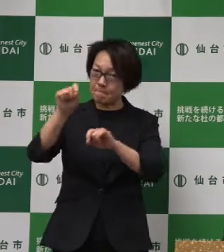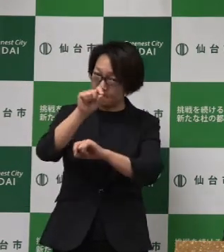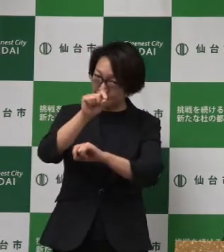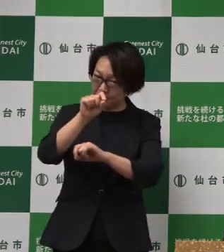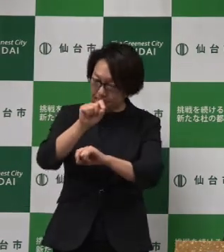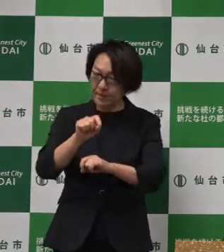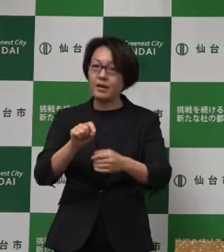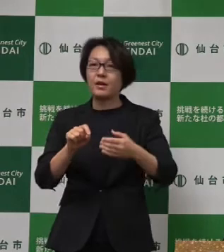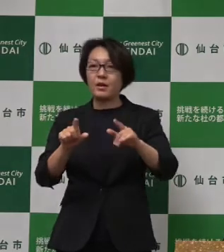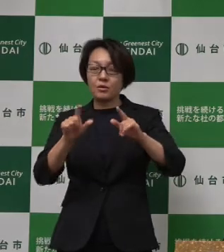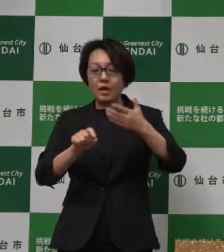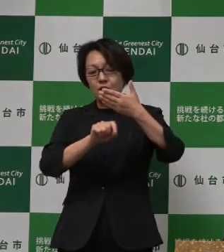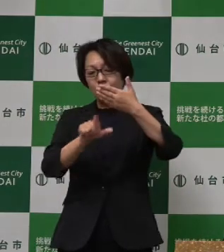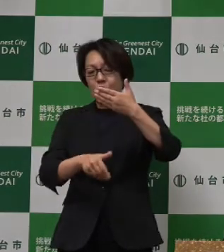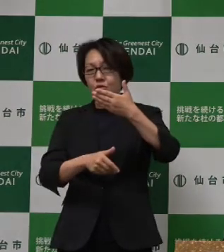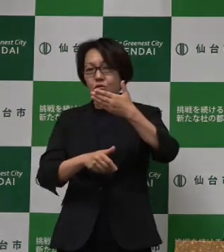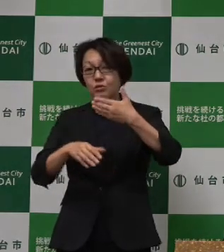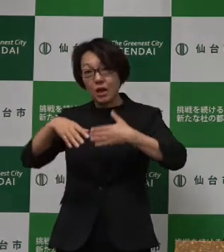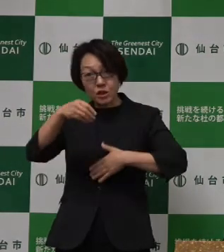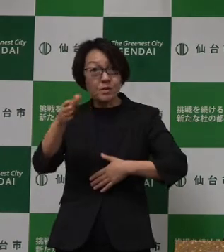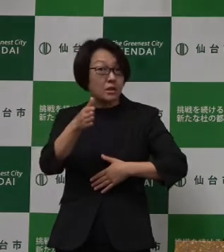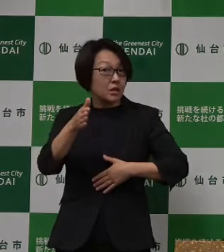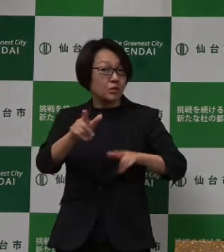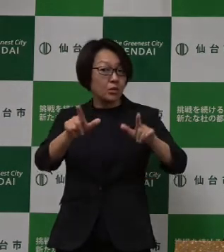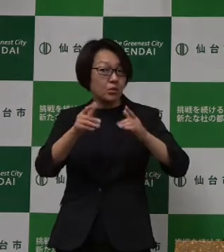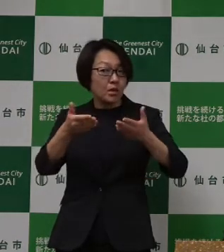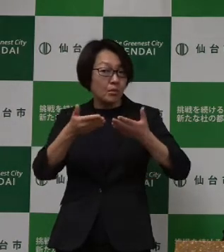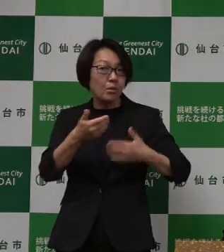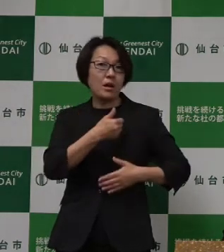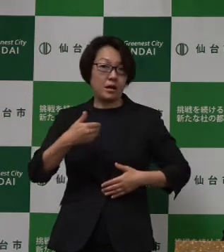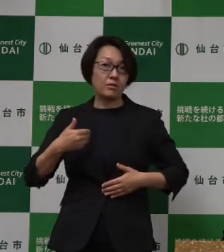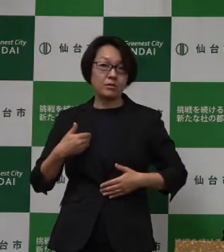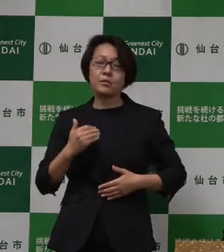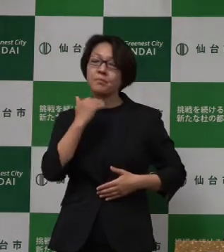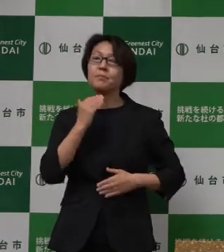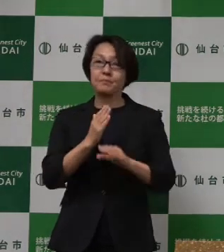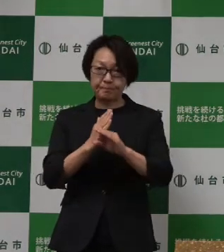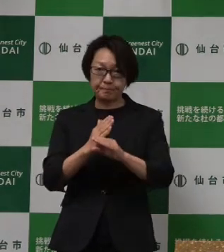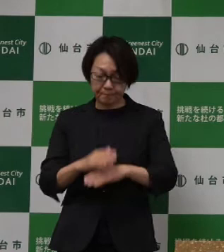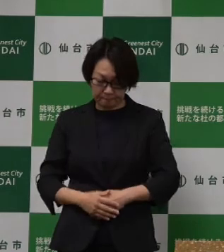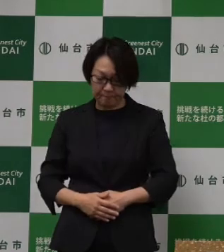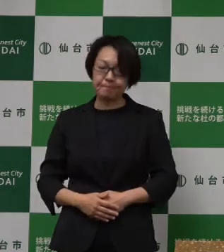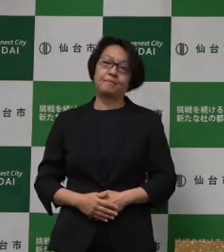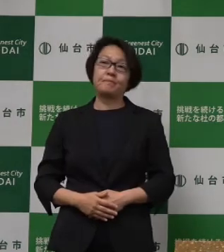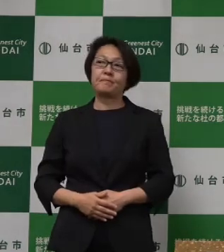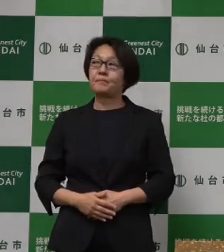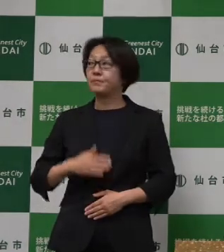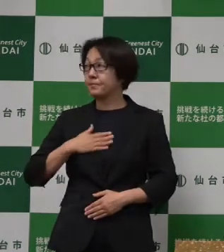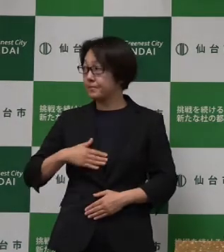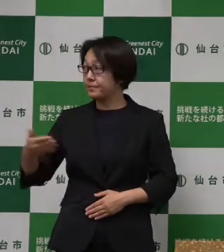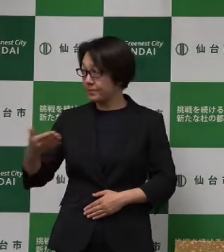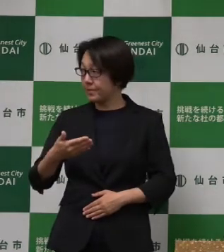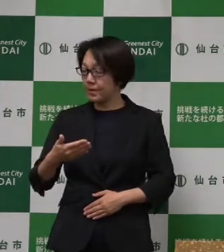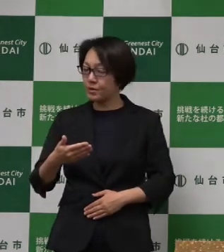ね、答申をいただける見込みということなので、私もその答申を待ちたいというふうに思っています。 わかりました。その遅